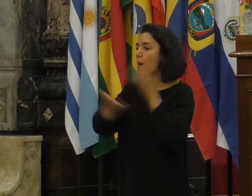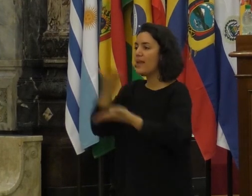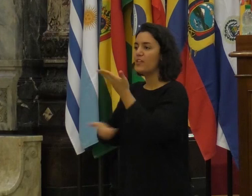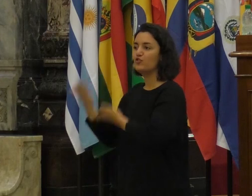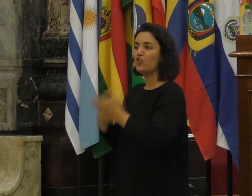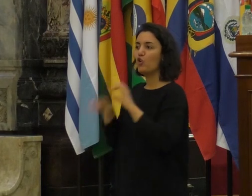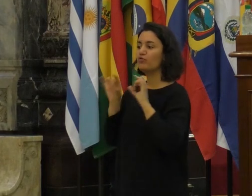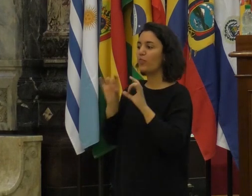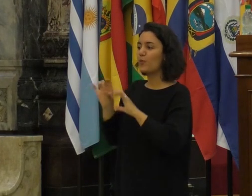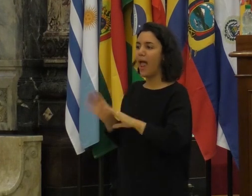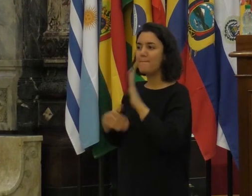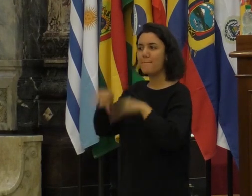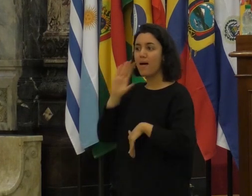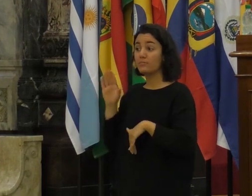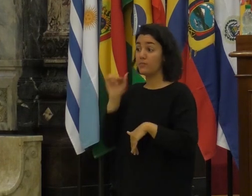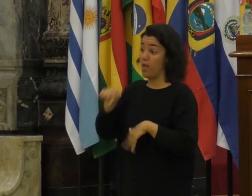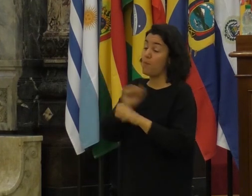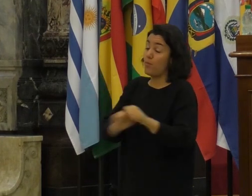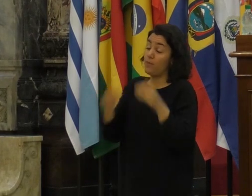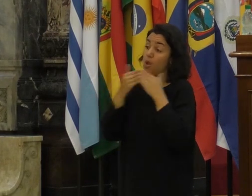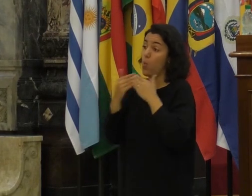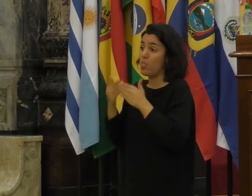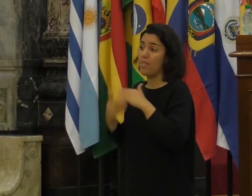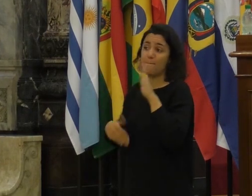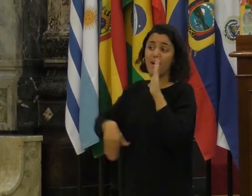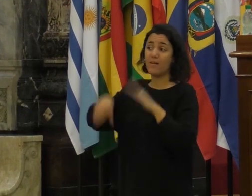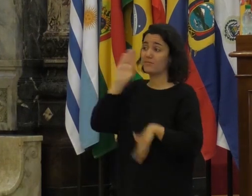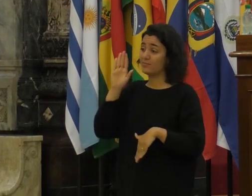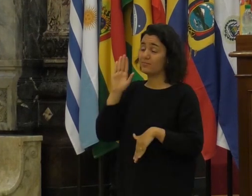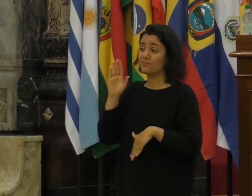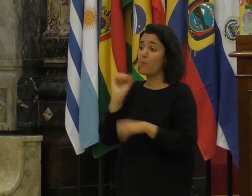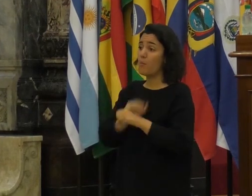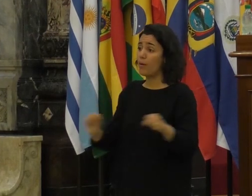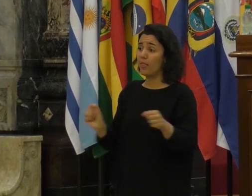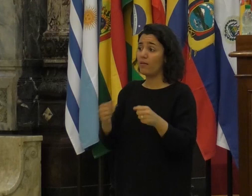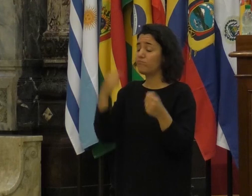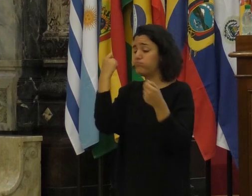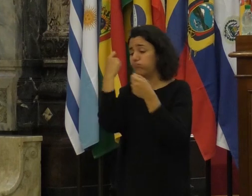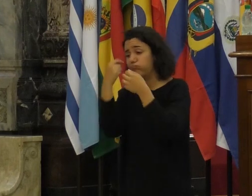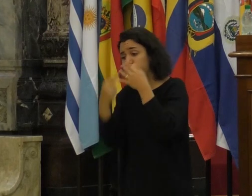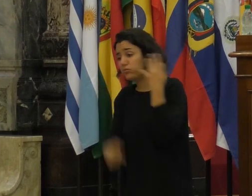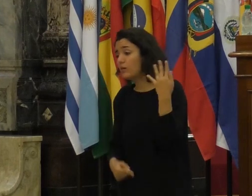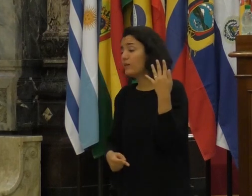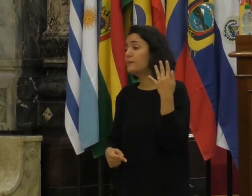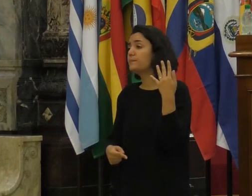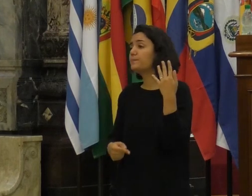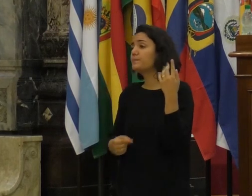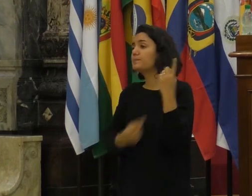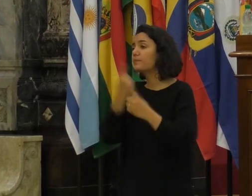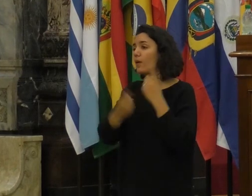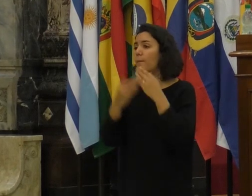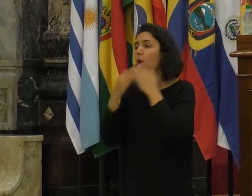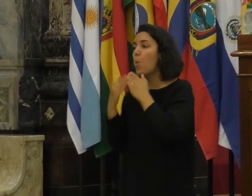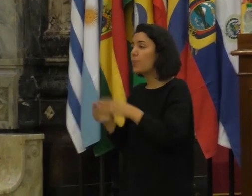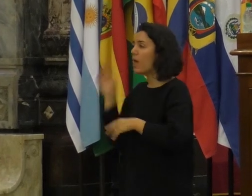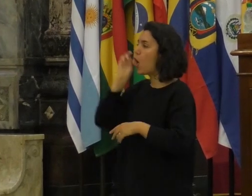Y así podrían ser hechas otras muchas preguntas, de manera que a tantas preguntas, a tantas